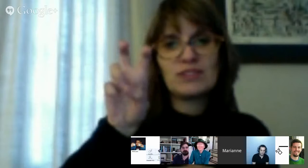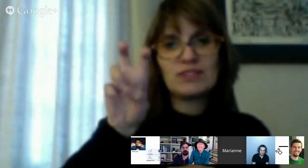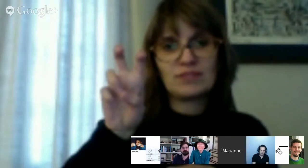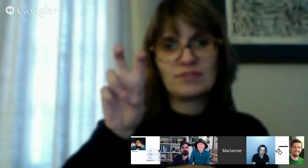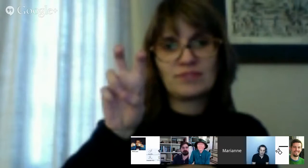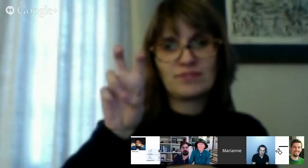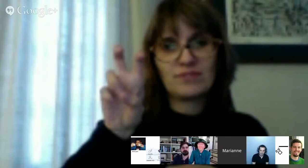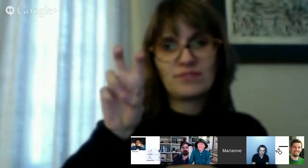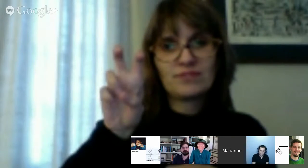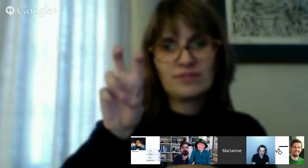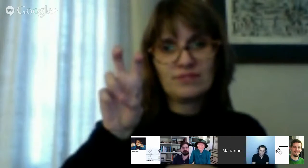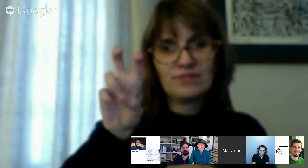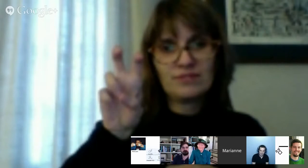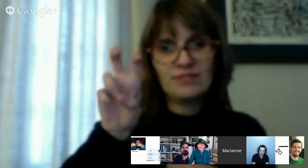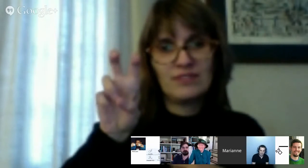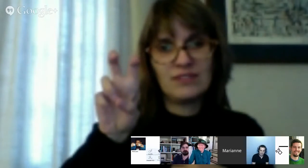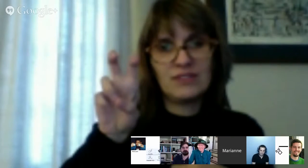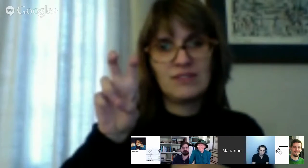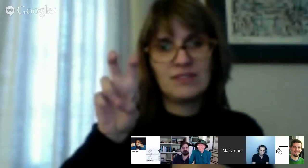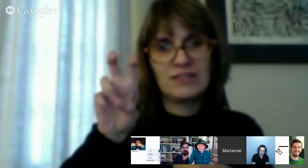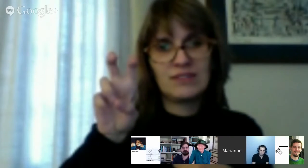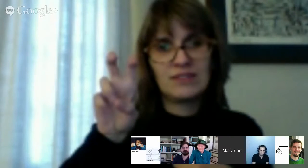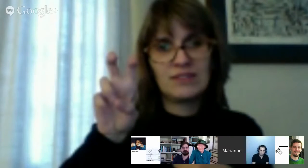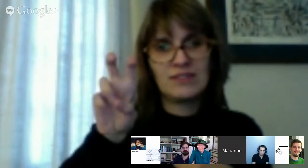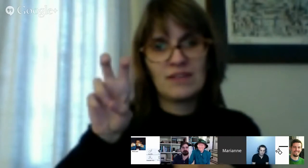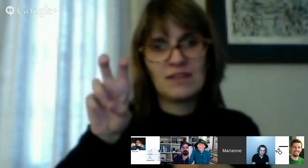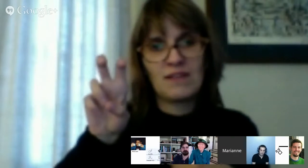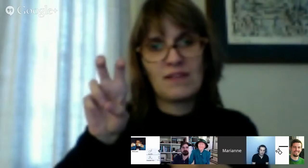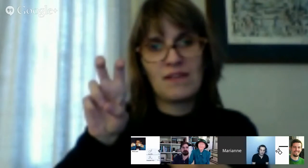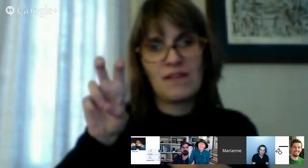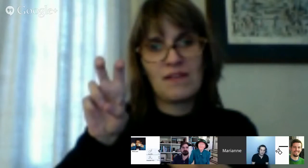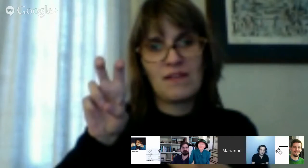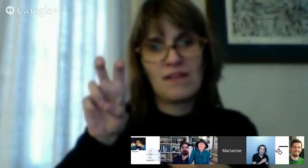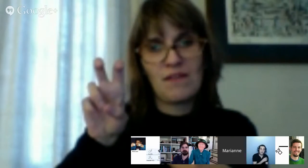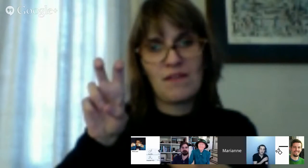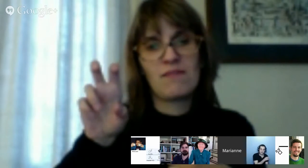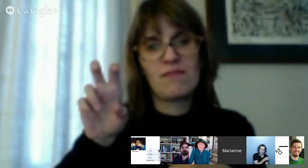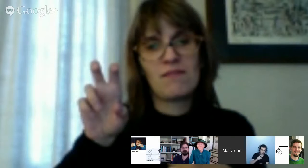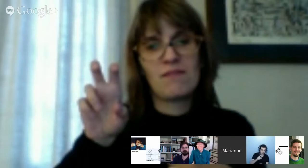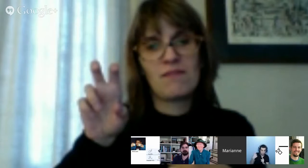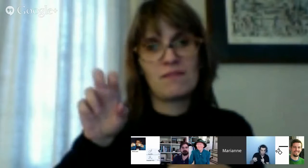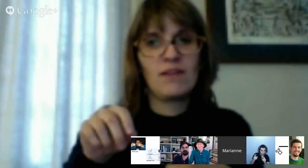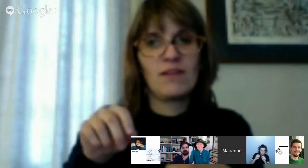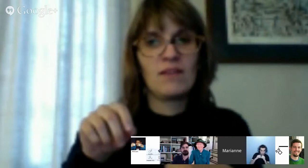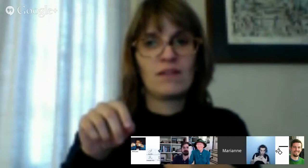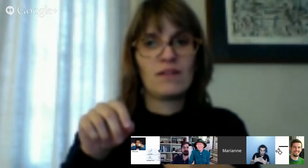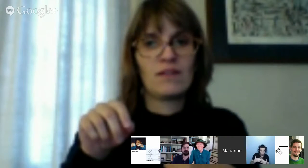A criança que está escrevendo, ela tem cinco anos.